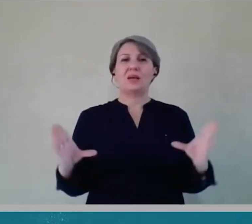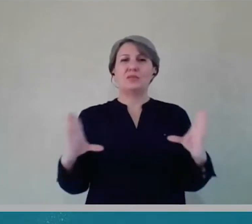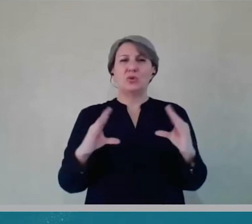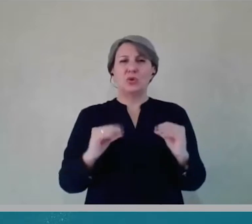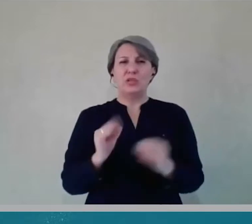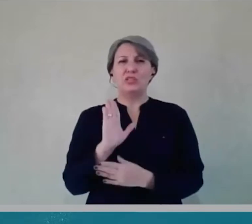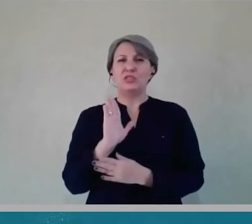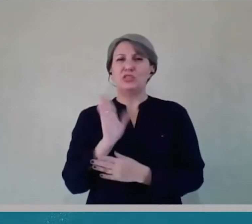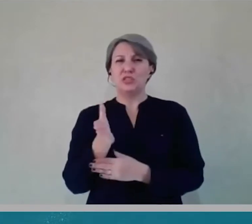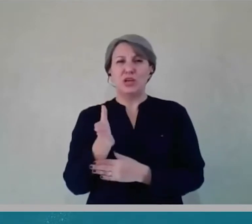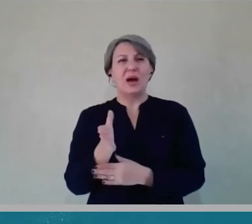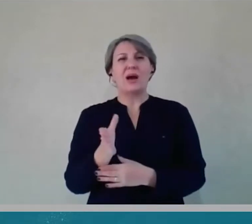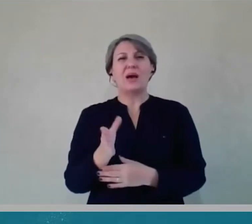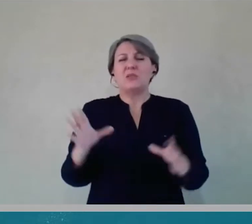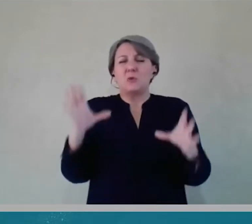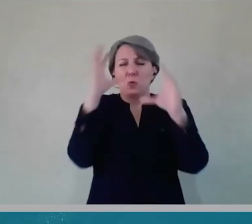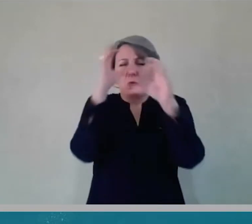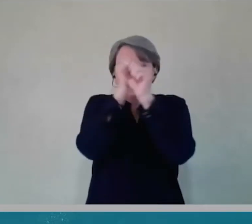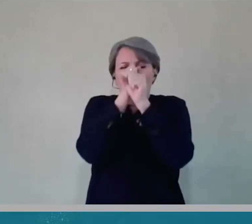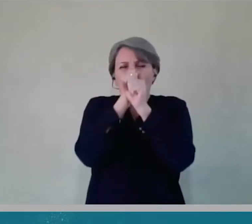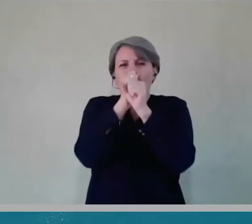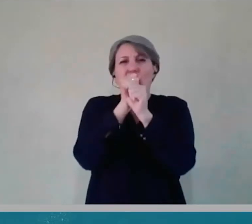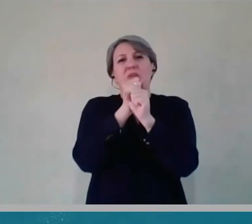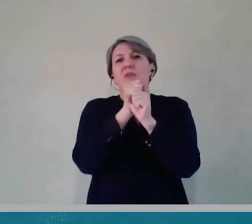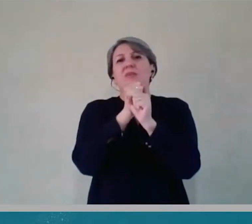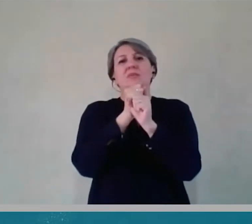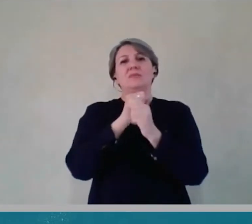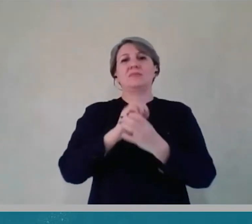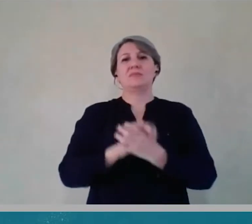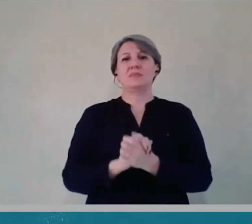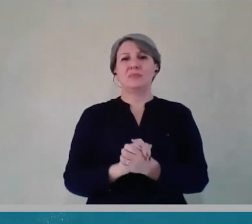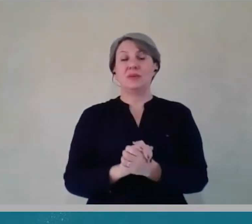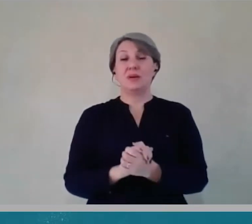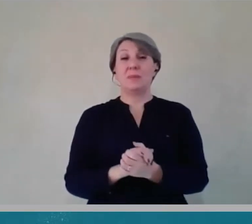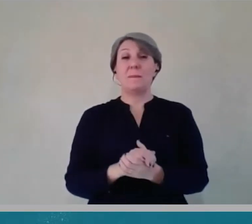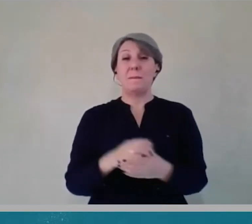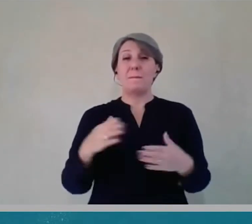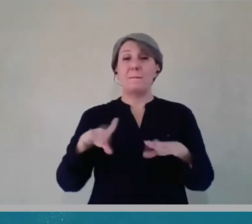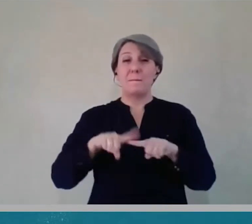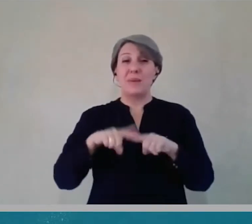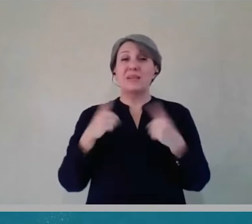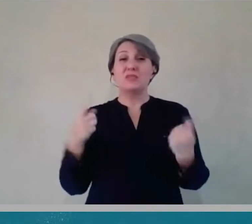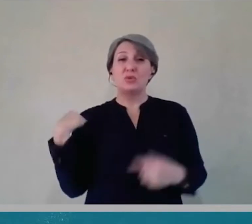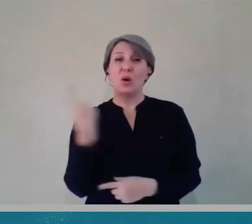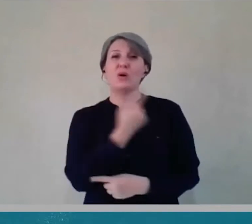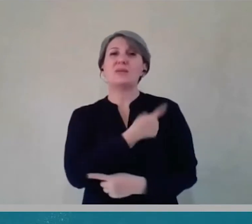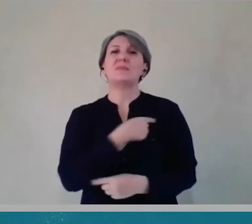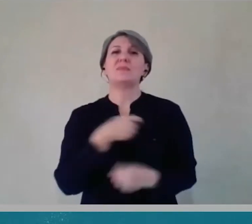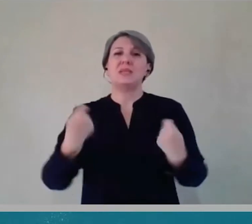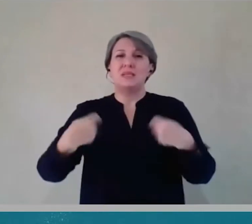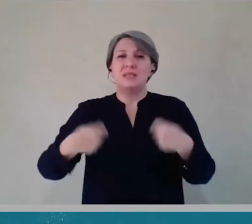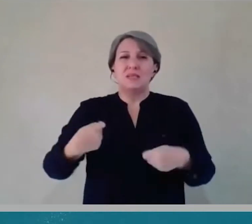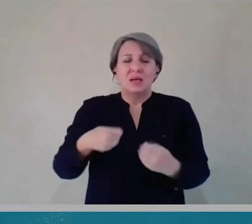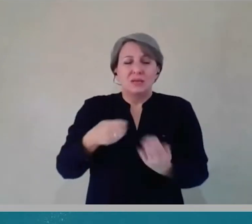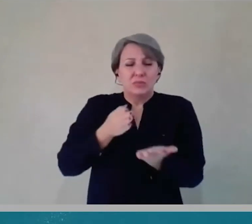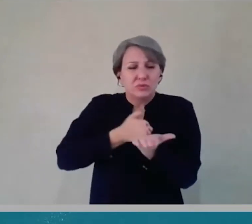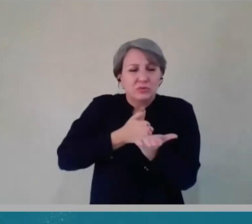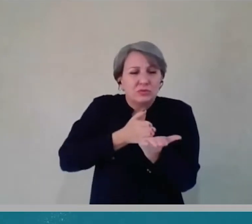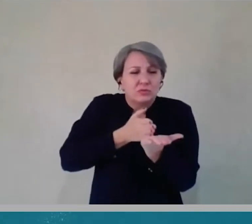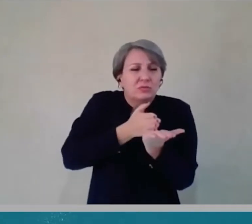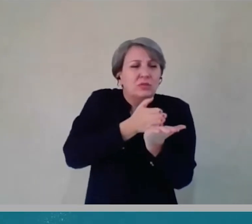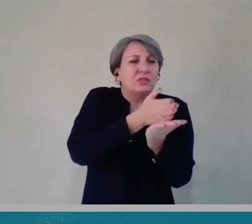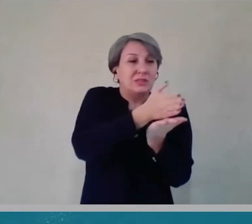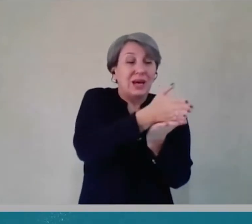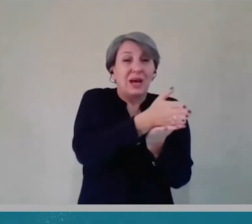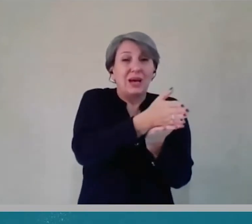revistamo-nos das armas da luz. Andemos dignamente, como em pleno dia, não em orgias